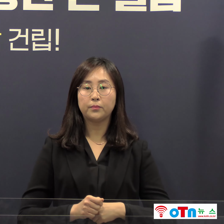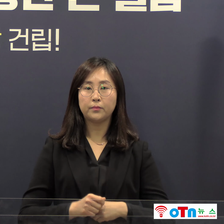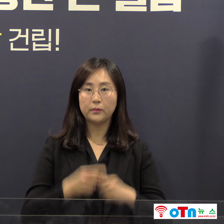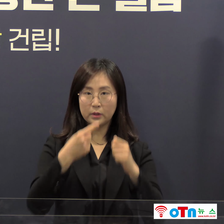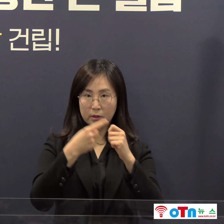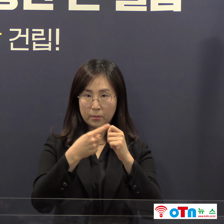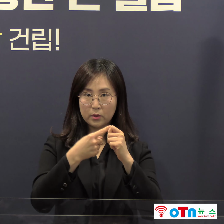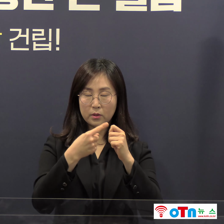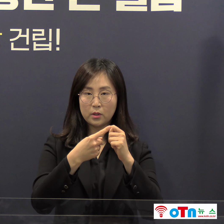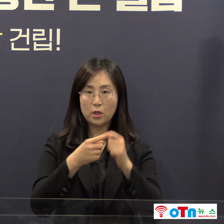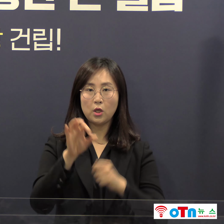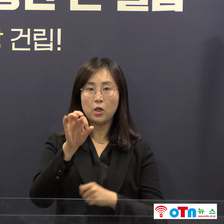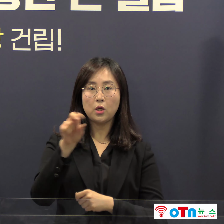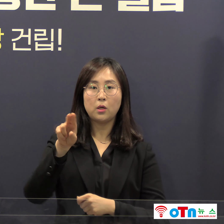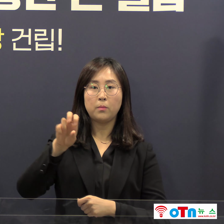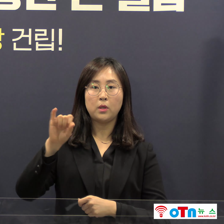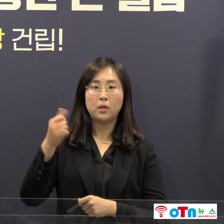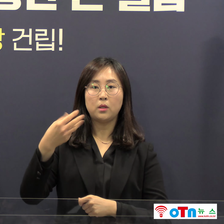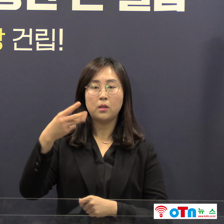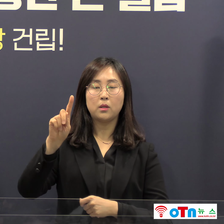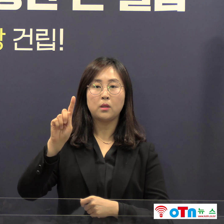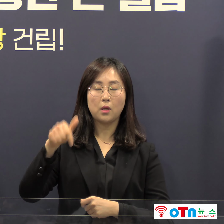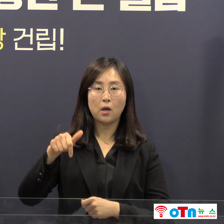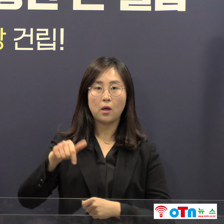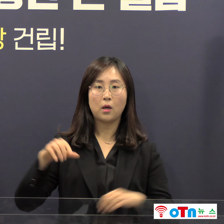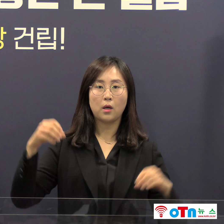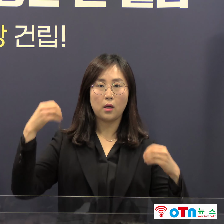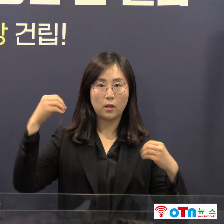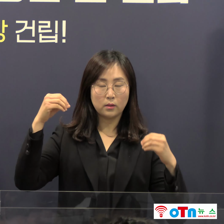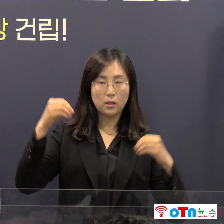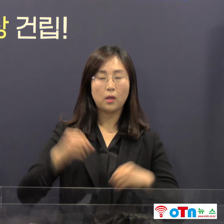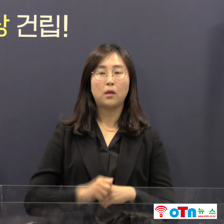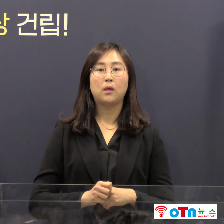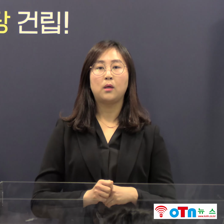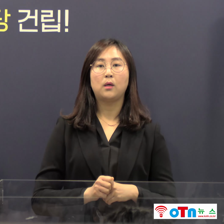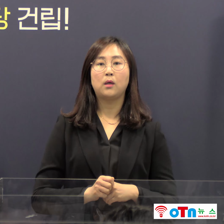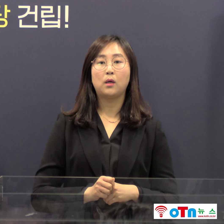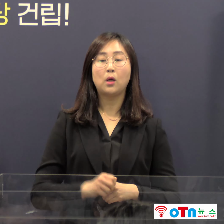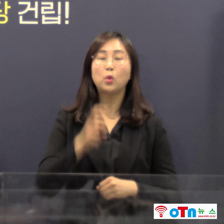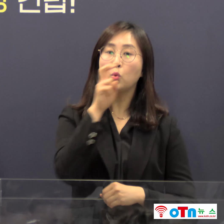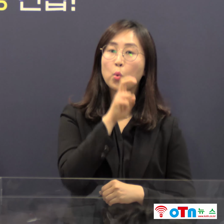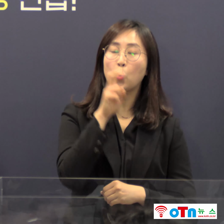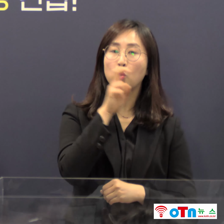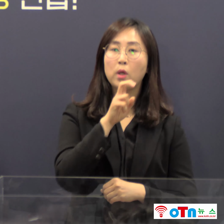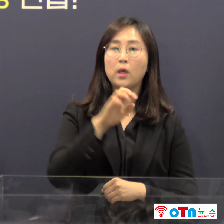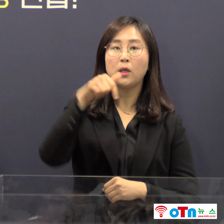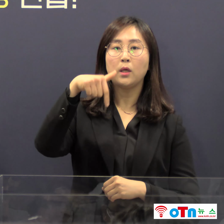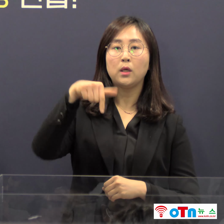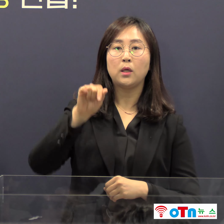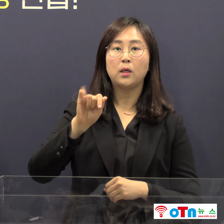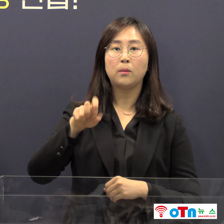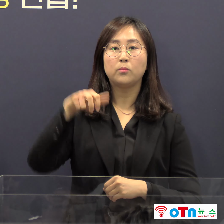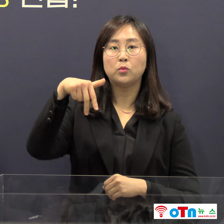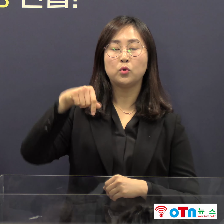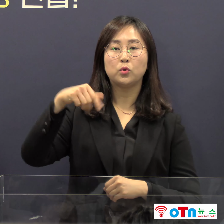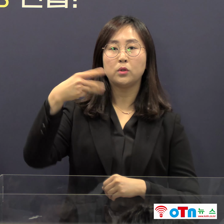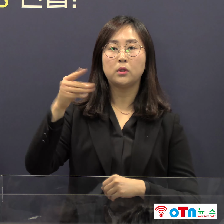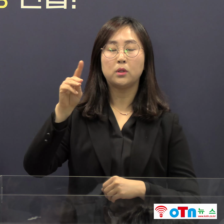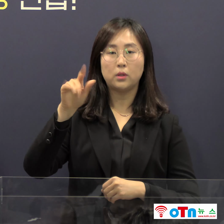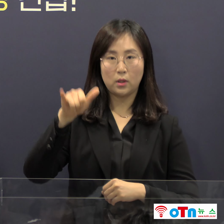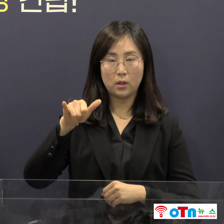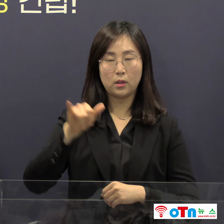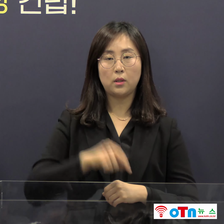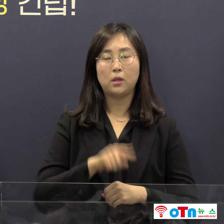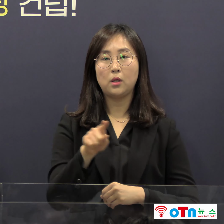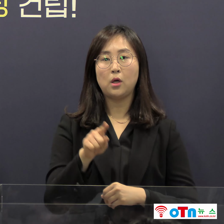번째 공연인 너미나 콘서트를 개최하고 바리톤 김주택을 비롯한 국내 유명 성악가들이 새